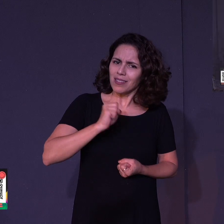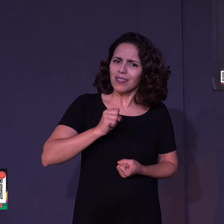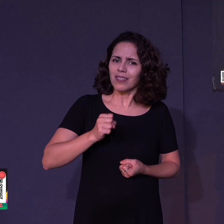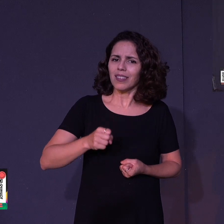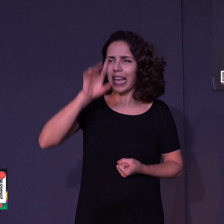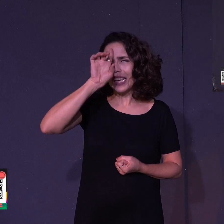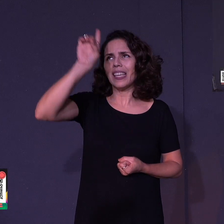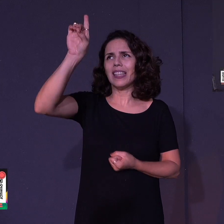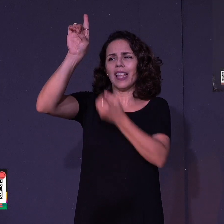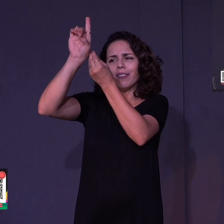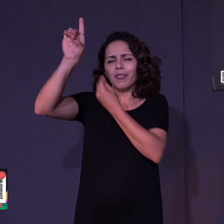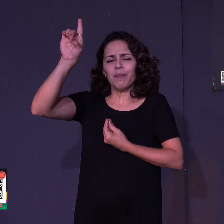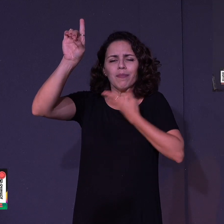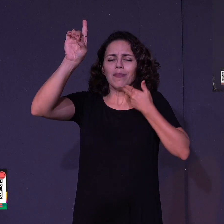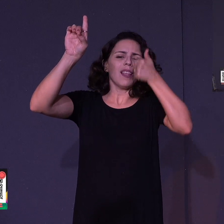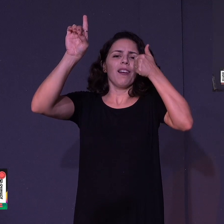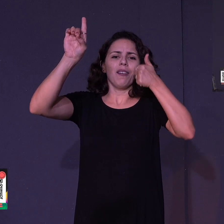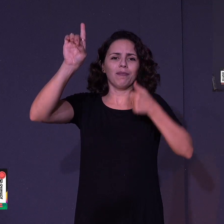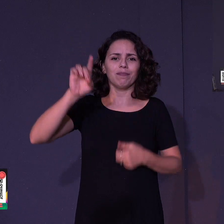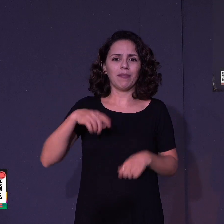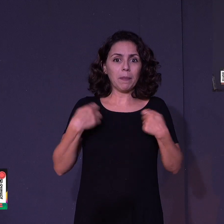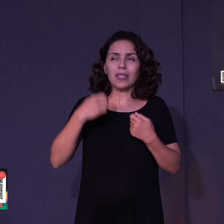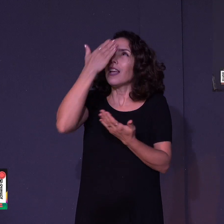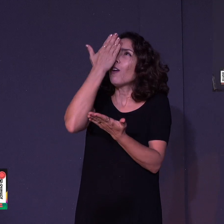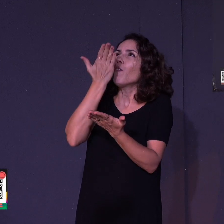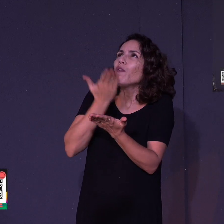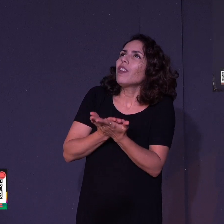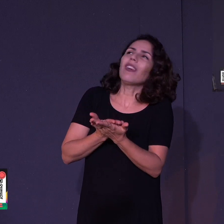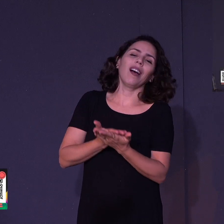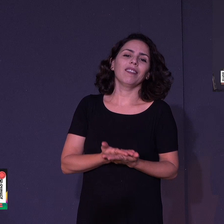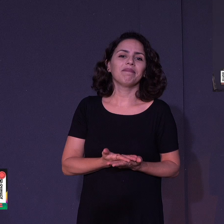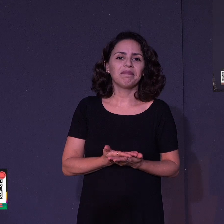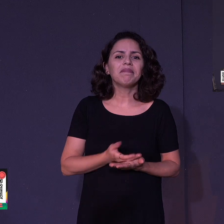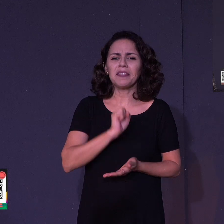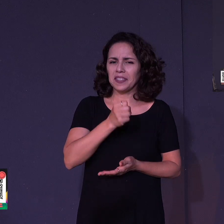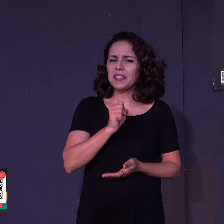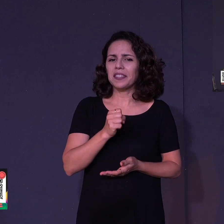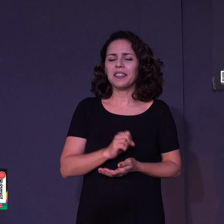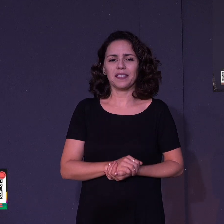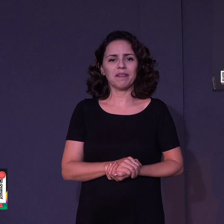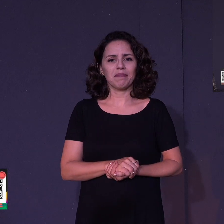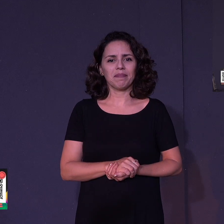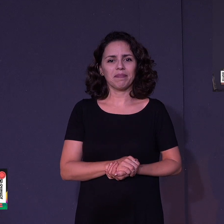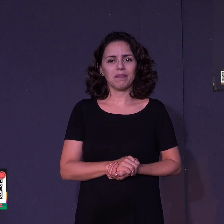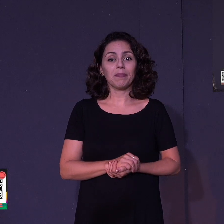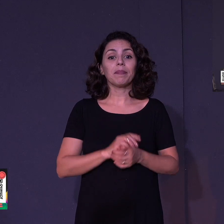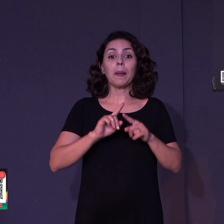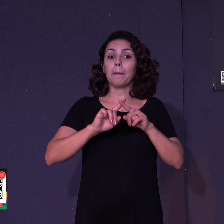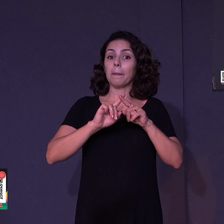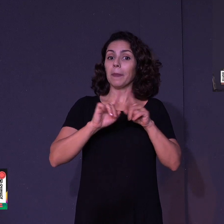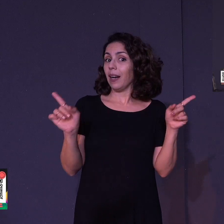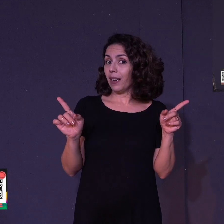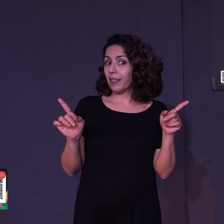sim confiar nele. Mas existem algumas verdades acerca da oração, algumas verdades acerca